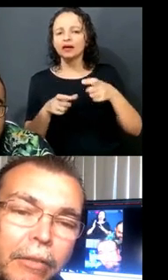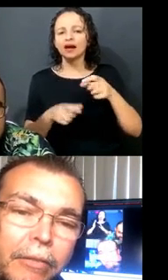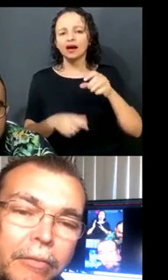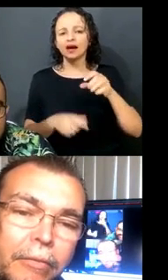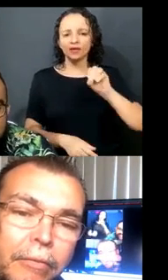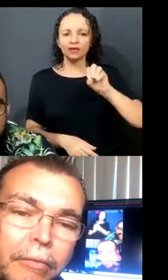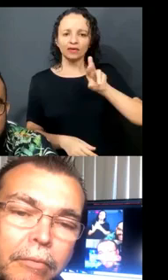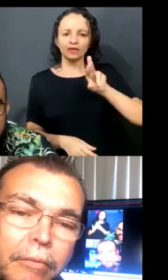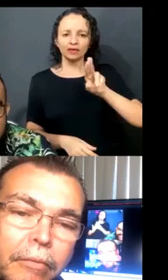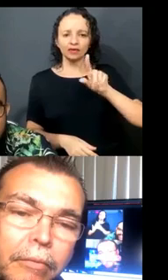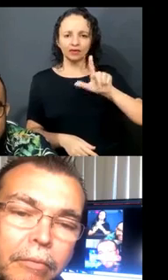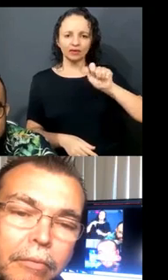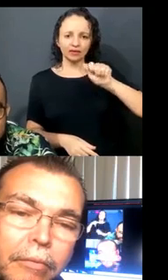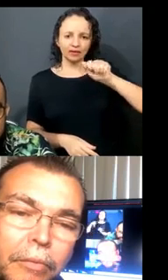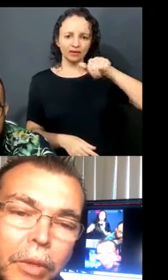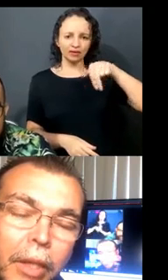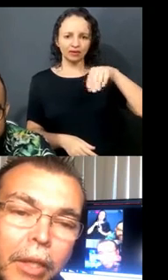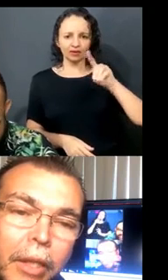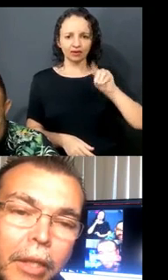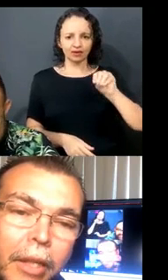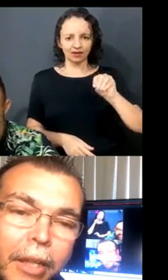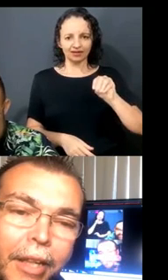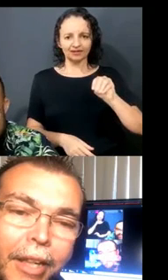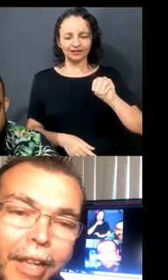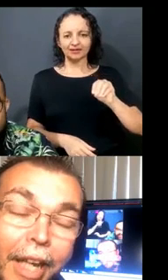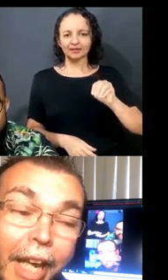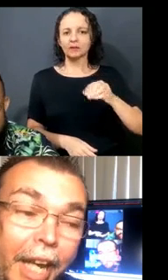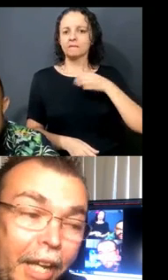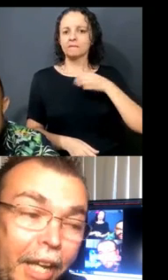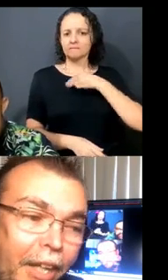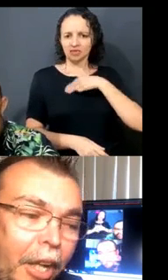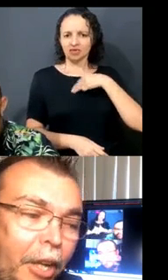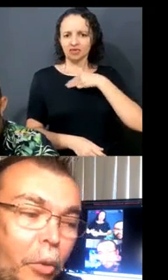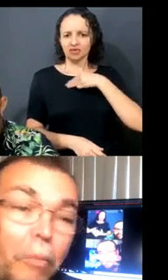6 anos. É. Então você é um missionário aí na terra do tio Sam.